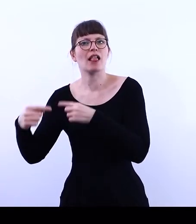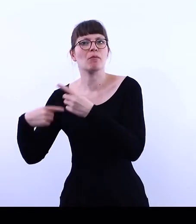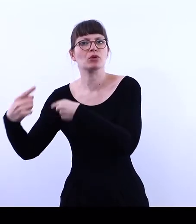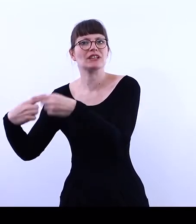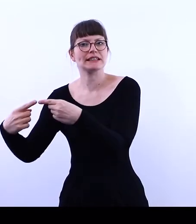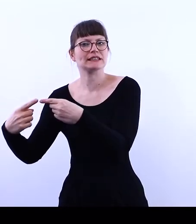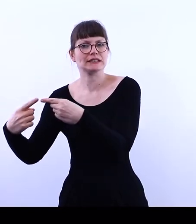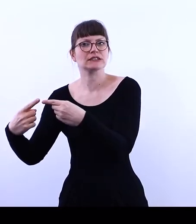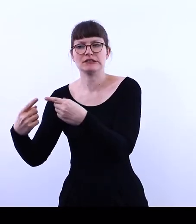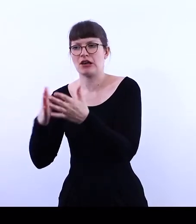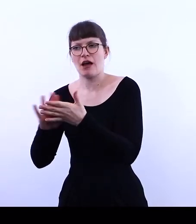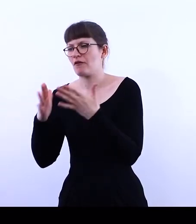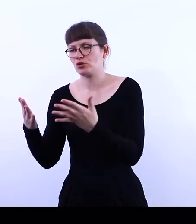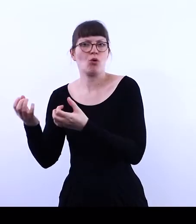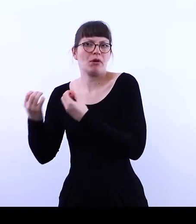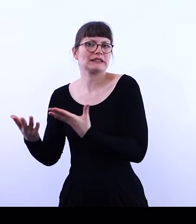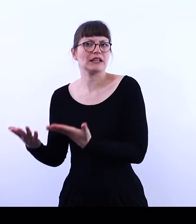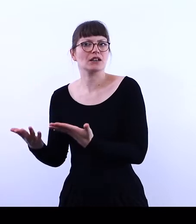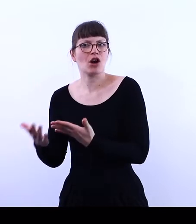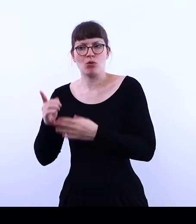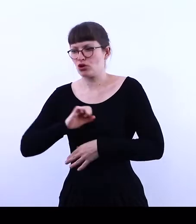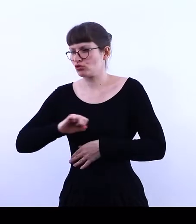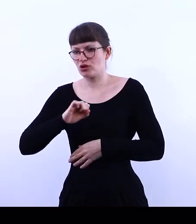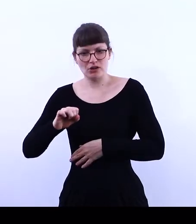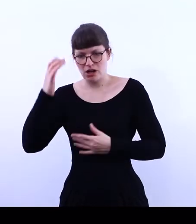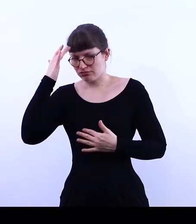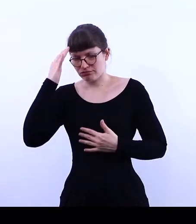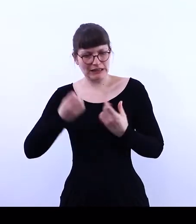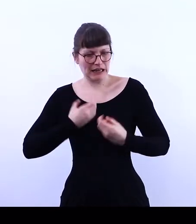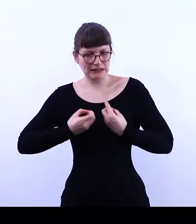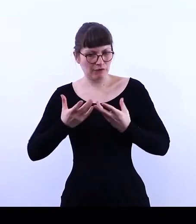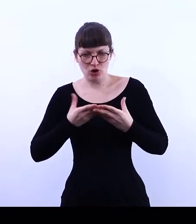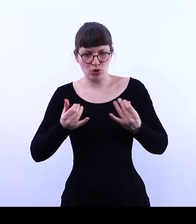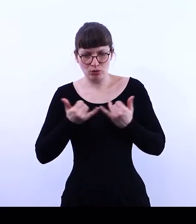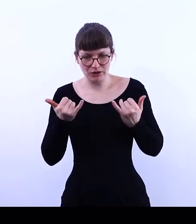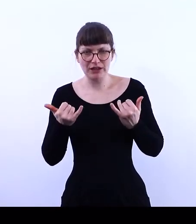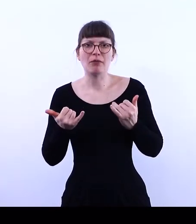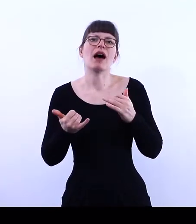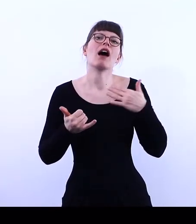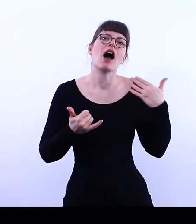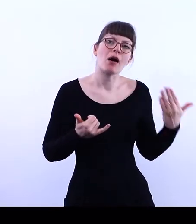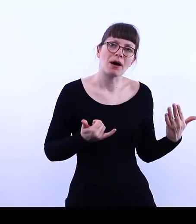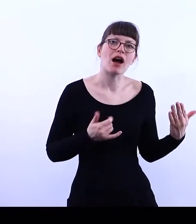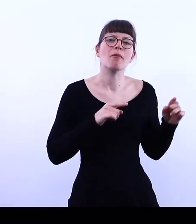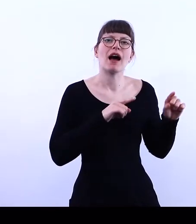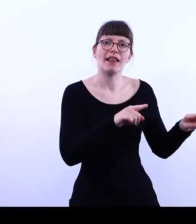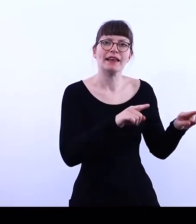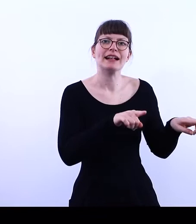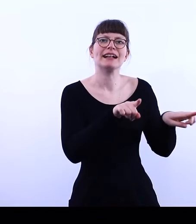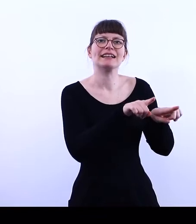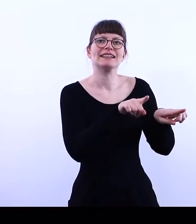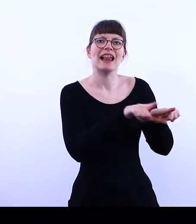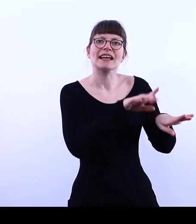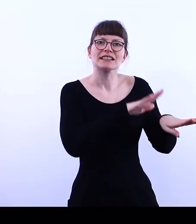sie zweifelsohne einfach gebracht hat. Wir mussten ja uns schnell kreative Lösungen auch überlegen. Und eben aber gleichzeitig innezuhalten und zu